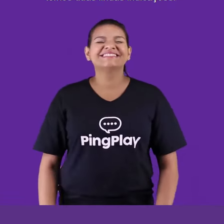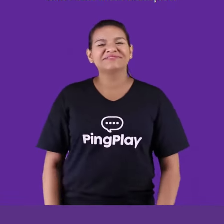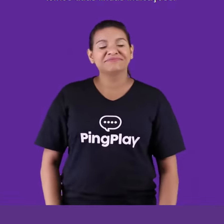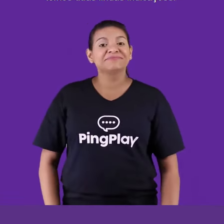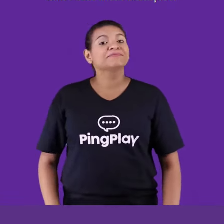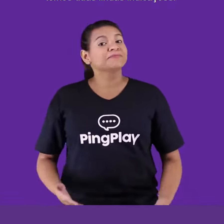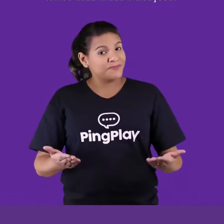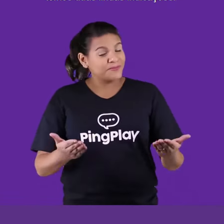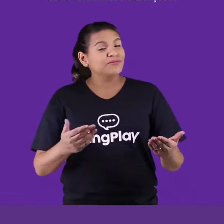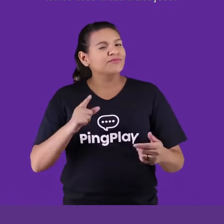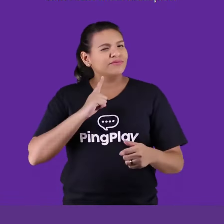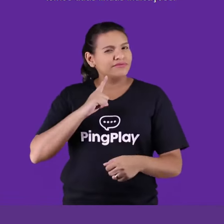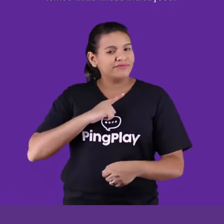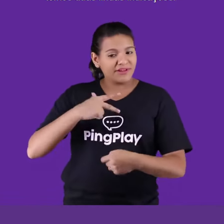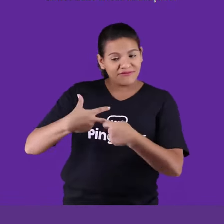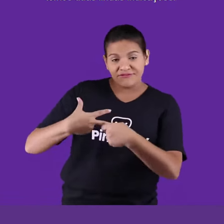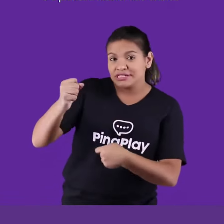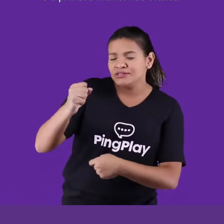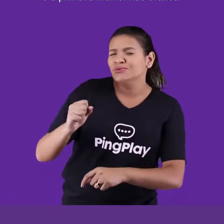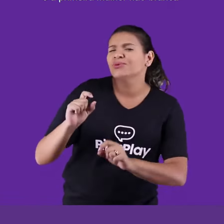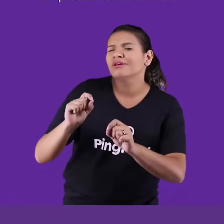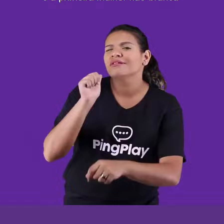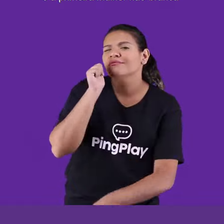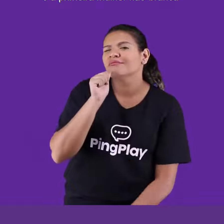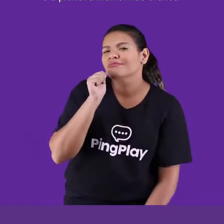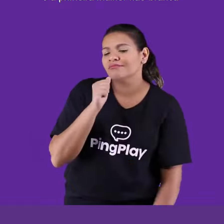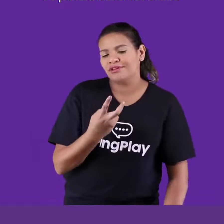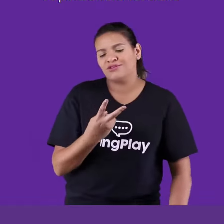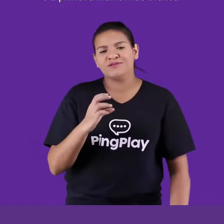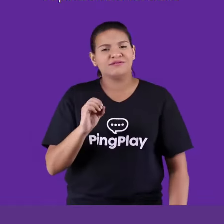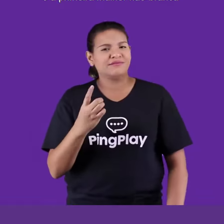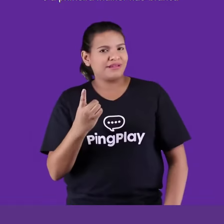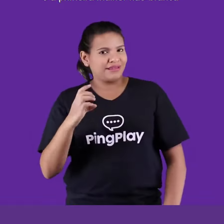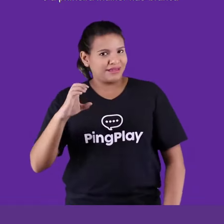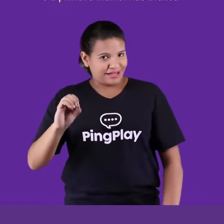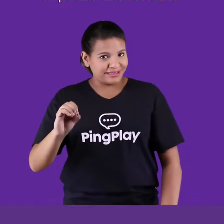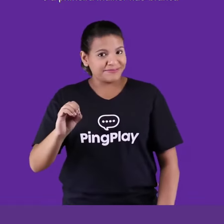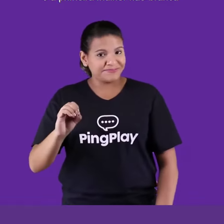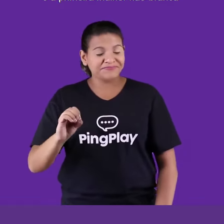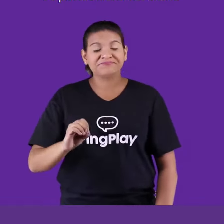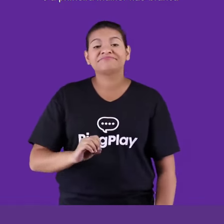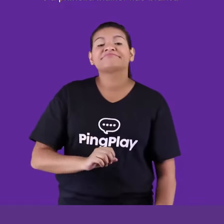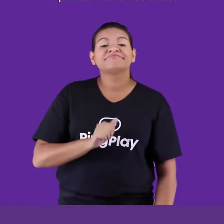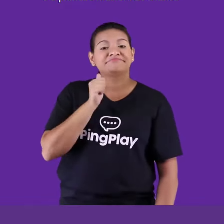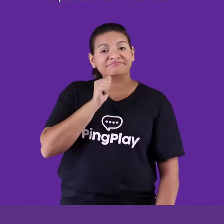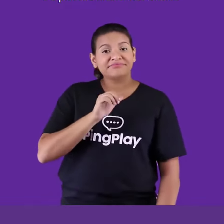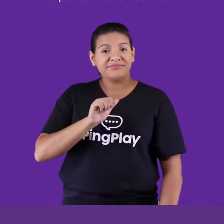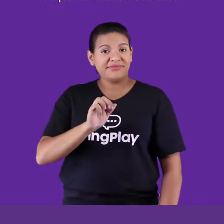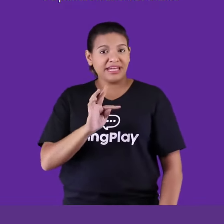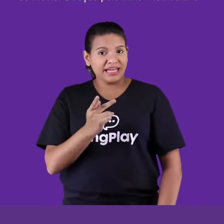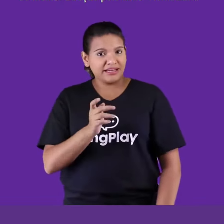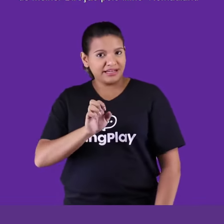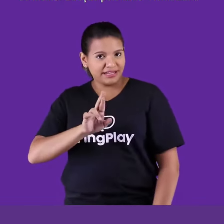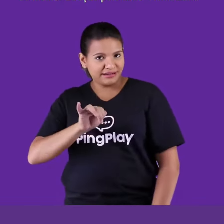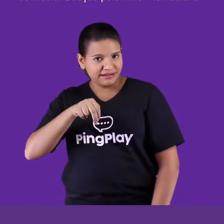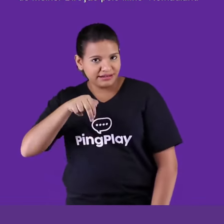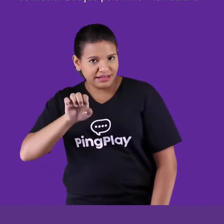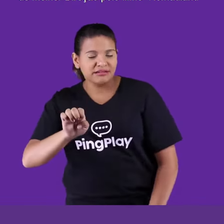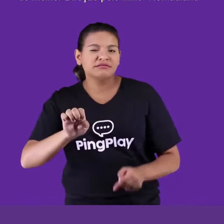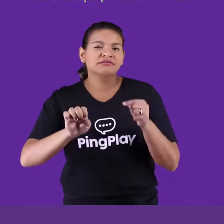temos duas lindas indicações a chinesa Chloé Susan Hall é a primeira mulher não branca concorrer à